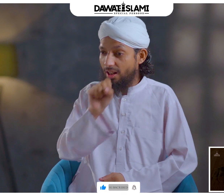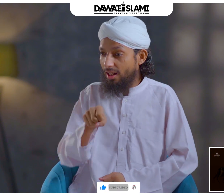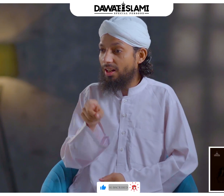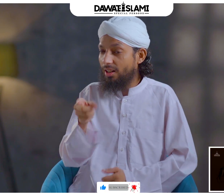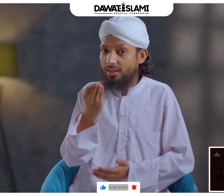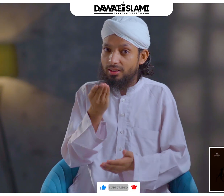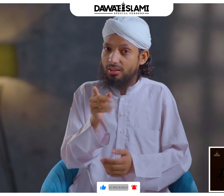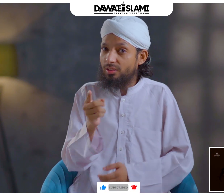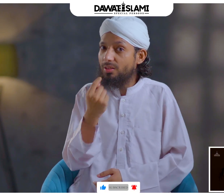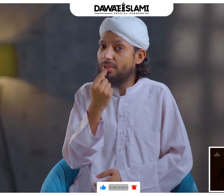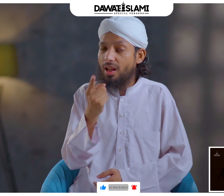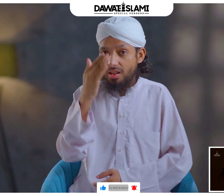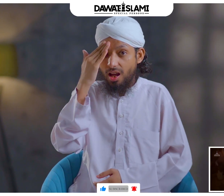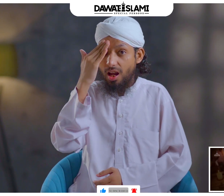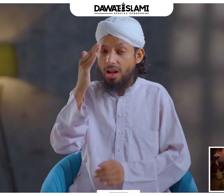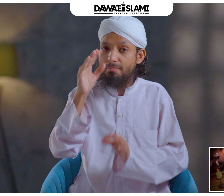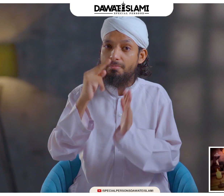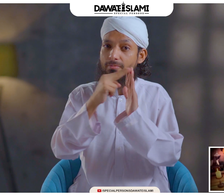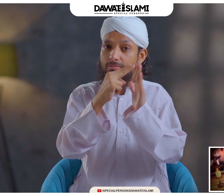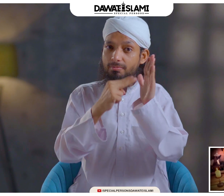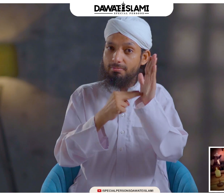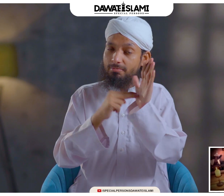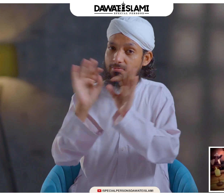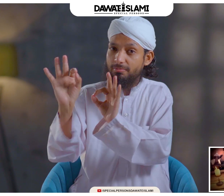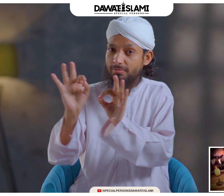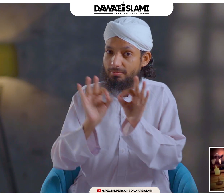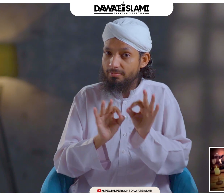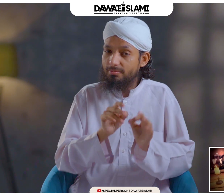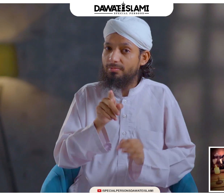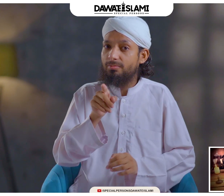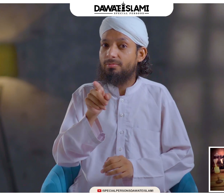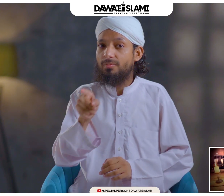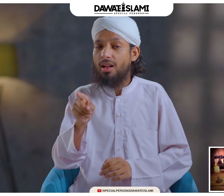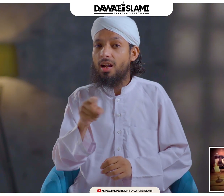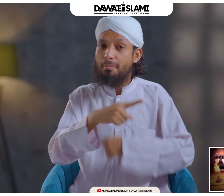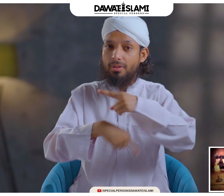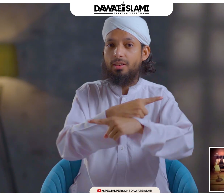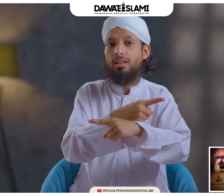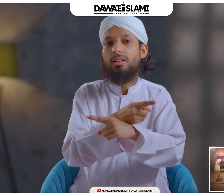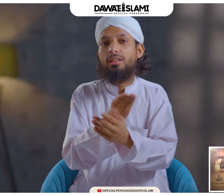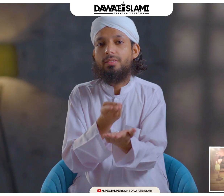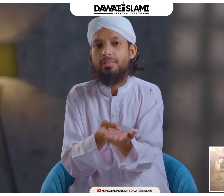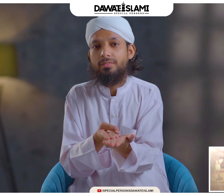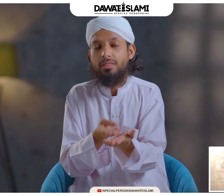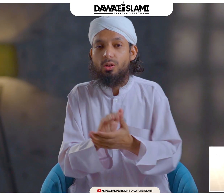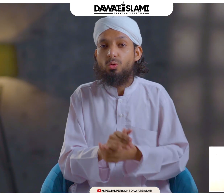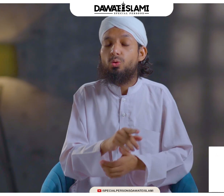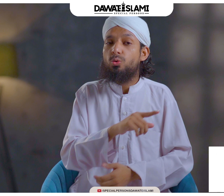نے اقبال جرم کر لیا، اس لیے اسلام کے قانون تعزیرات کے مطابق تم سے قصاص لیا جائے گا